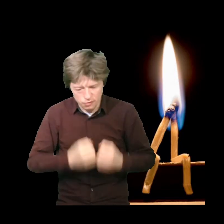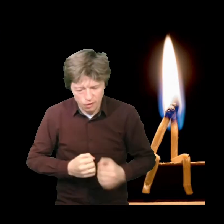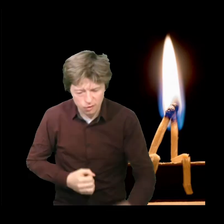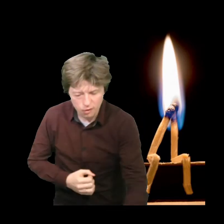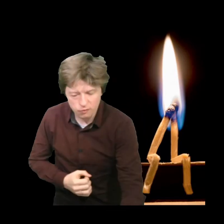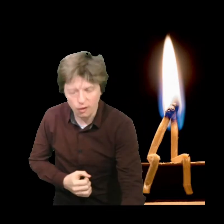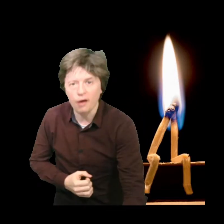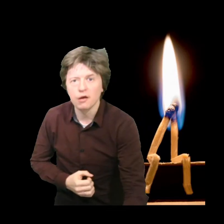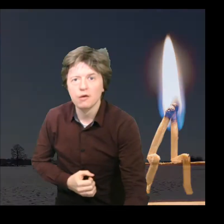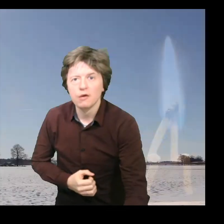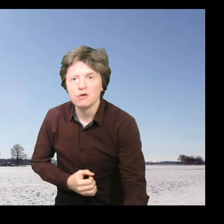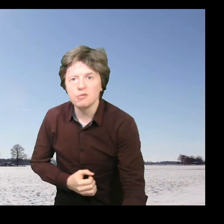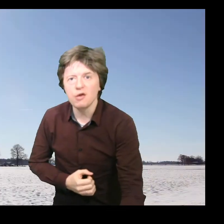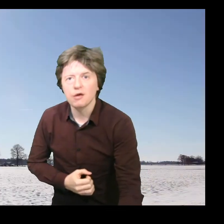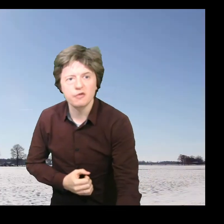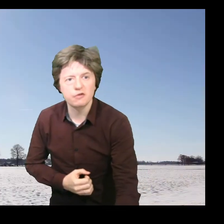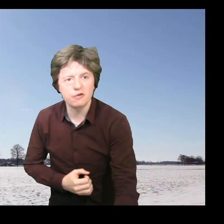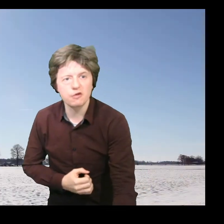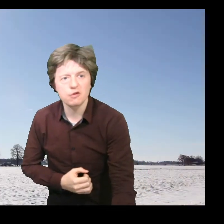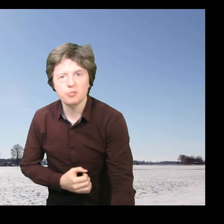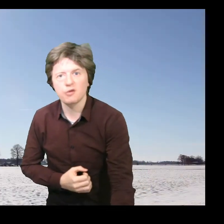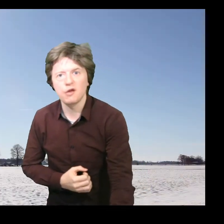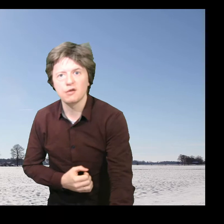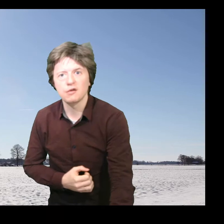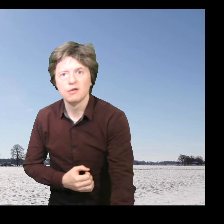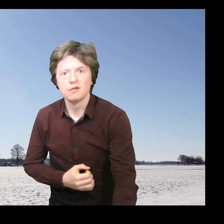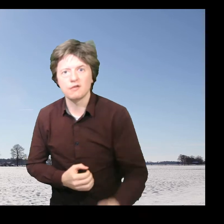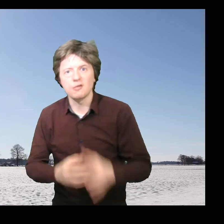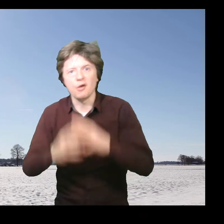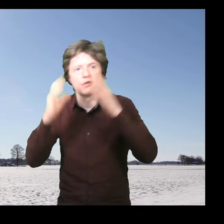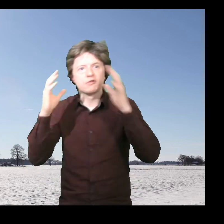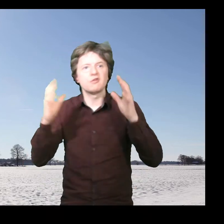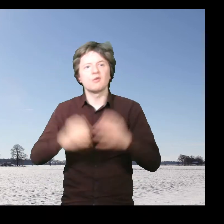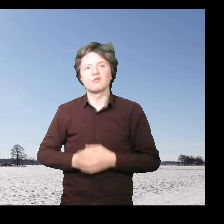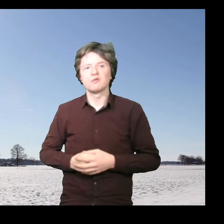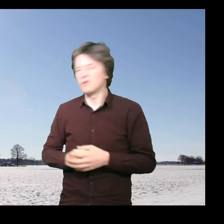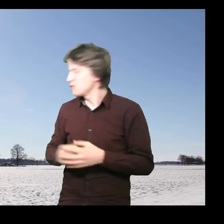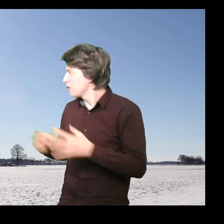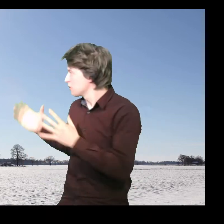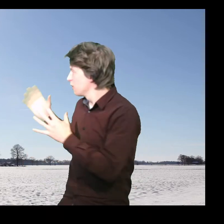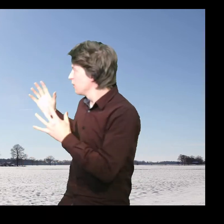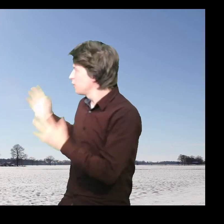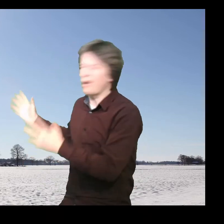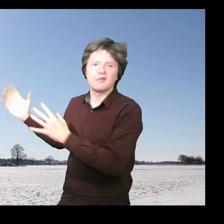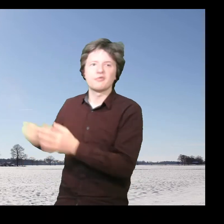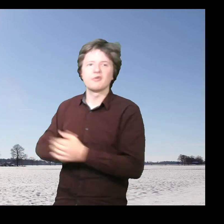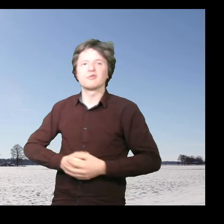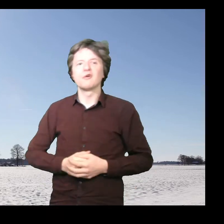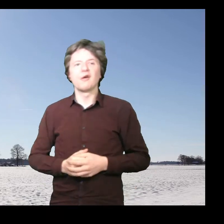er weer aan. Niet meer van dit soort praktijken, dat het helemaal sneeuw is. Dit is trouwens een prachtige foto en ik